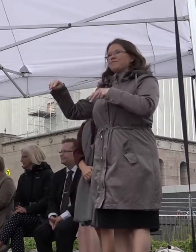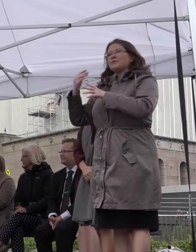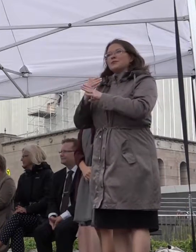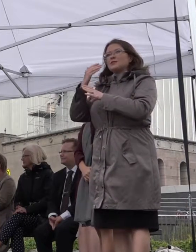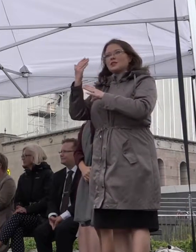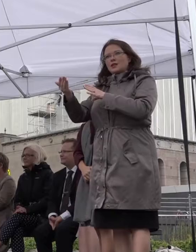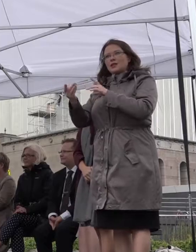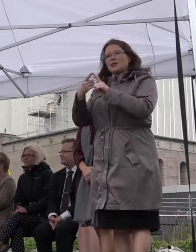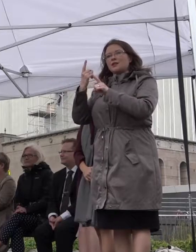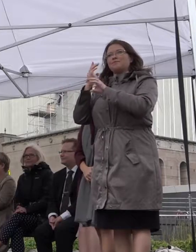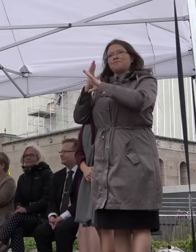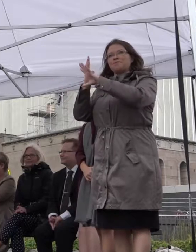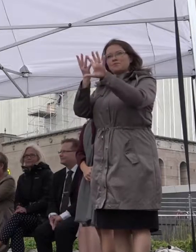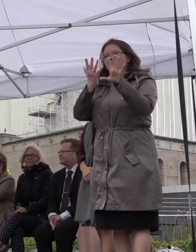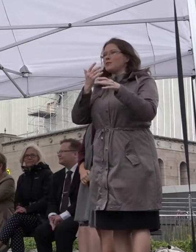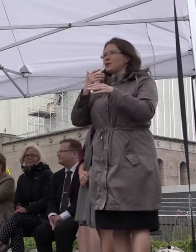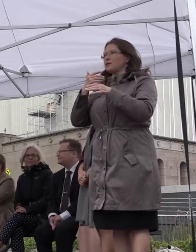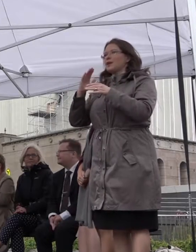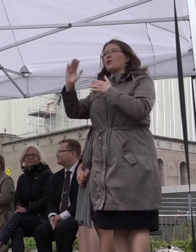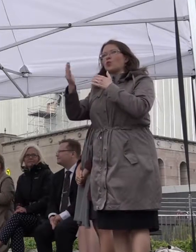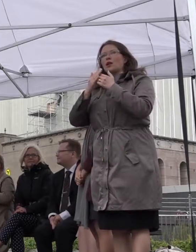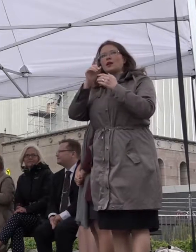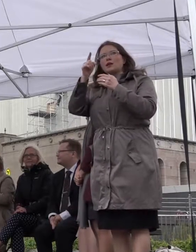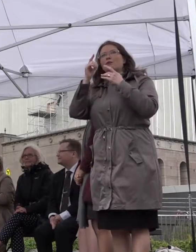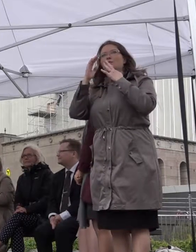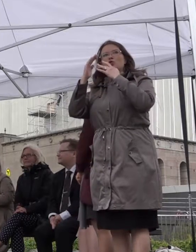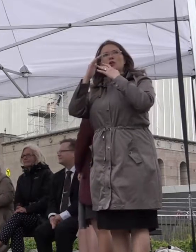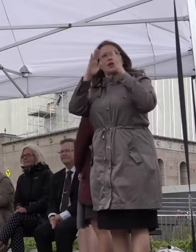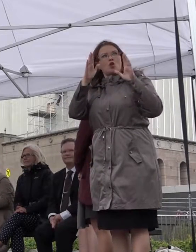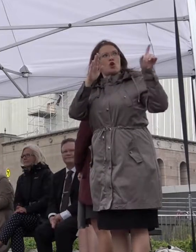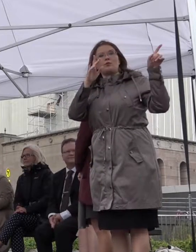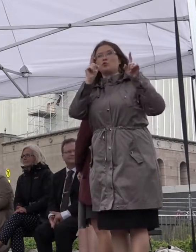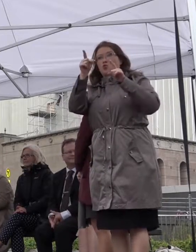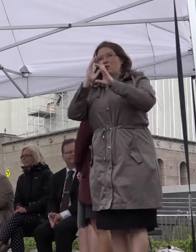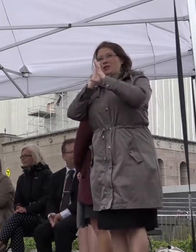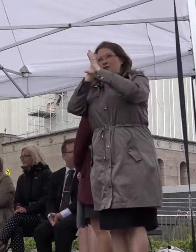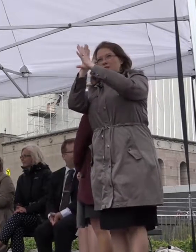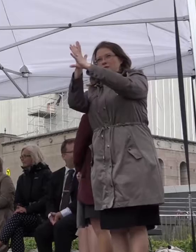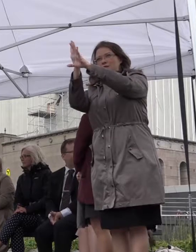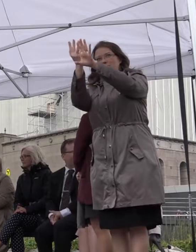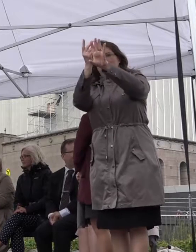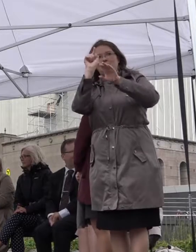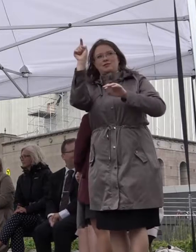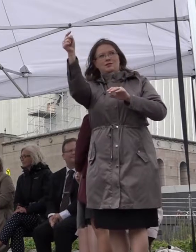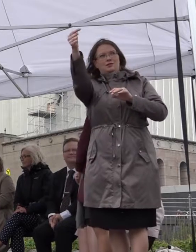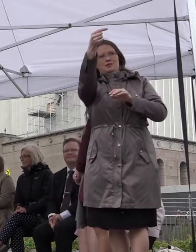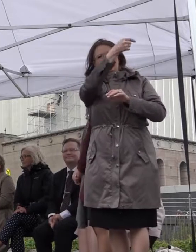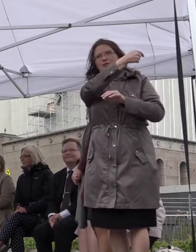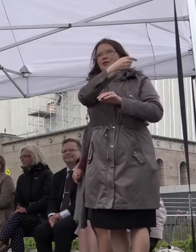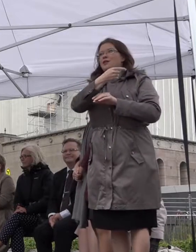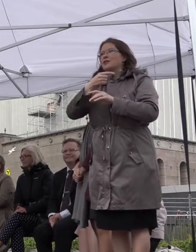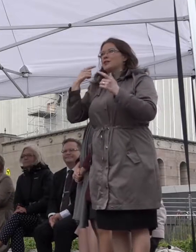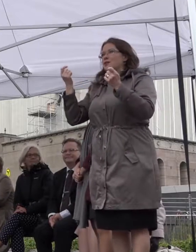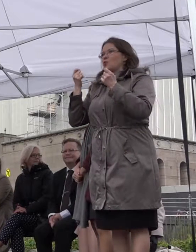siirrymme sitten kulkueena kertaan vielä tuonne musiikkitalolle. Tuolta suunnasta lähdetään ja siellä tosiaan